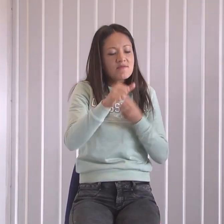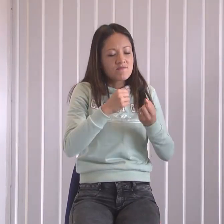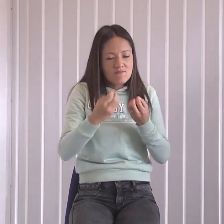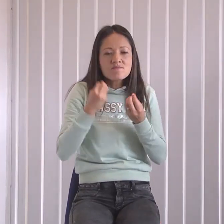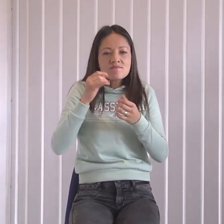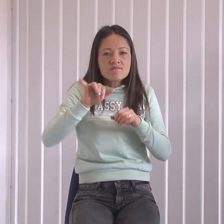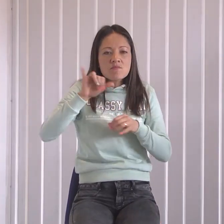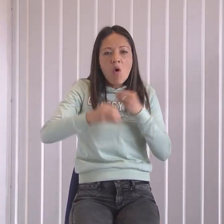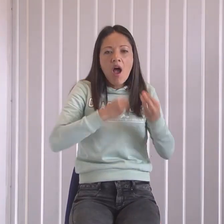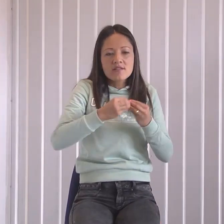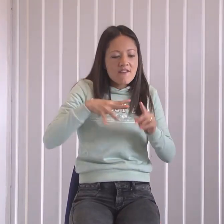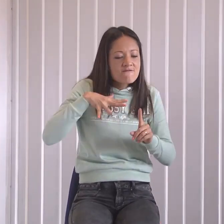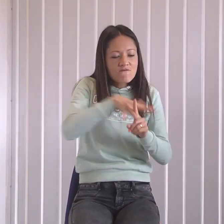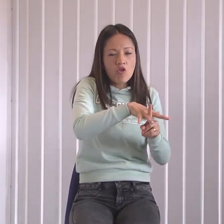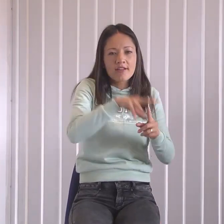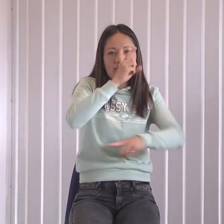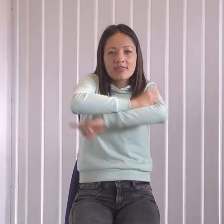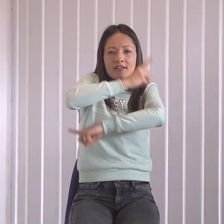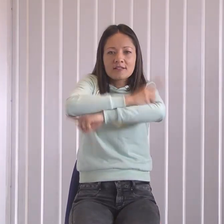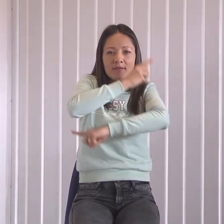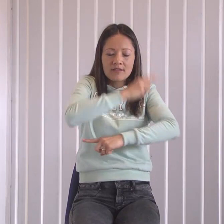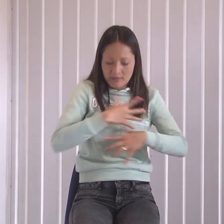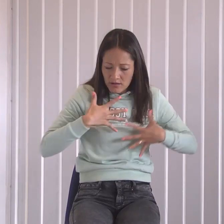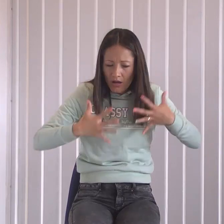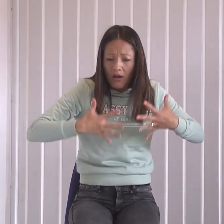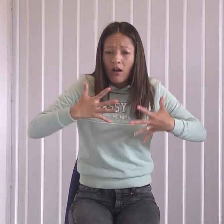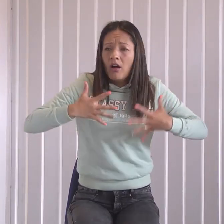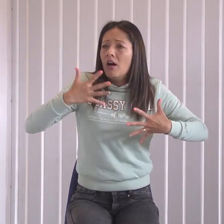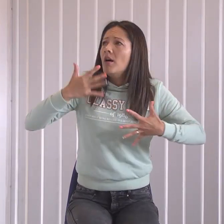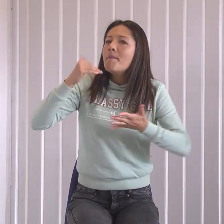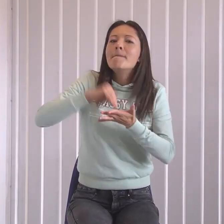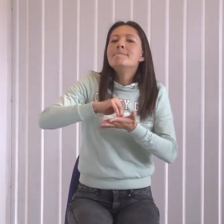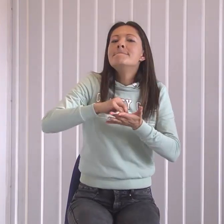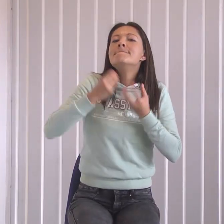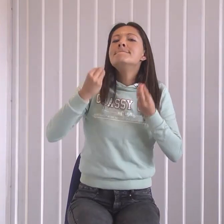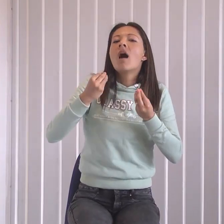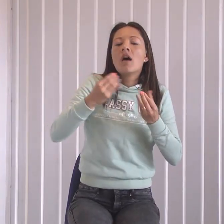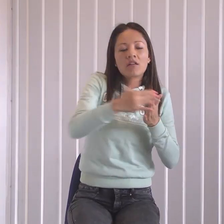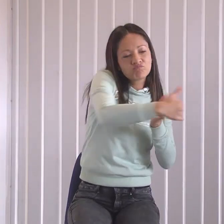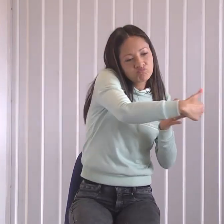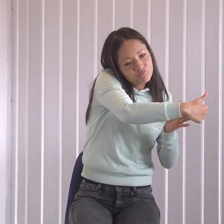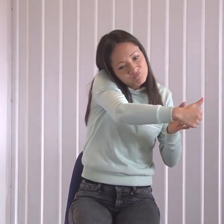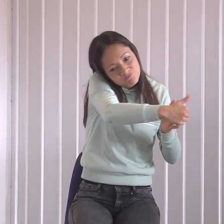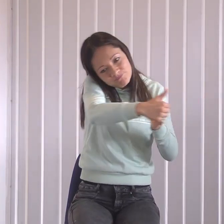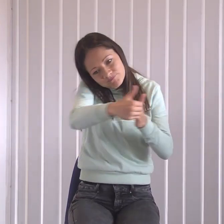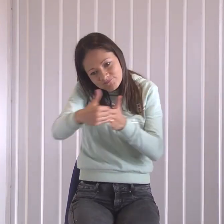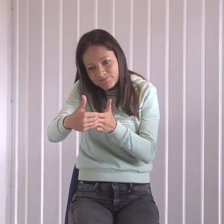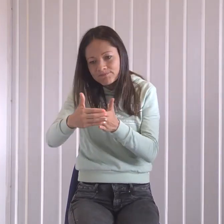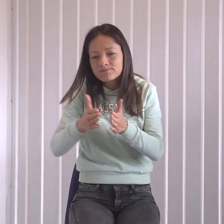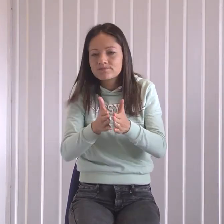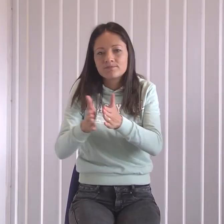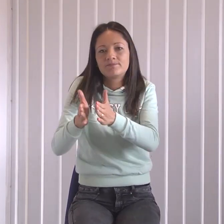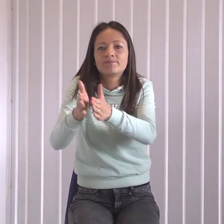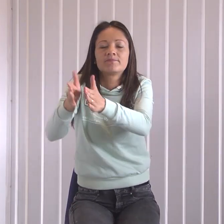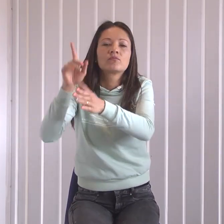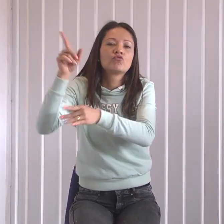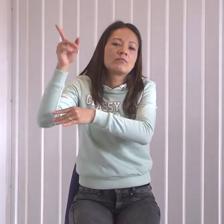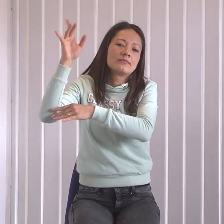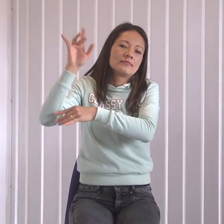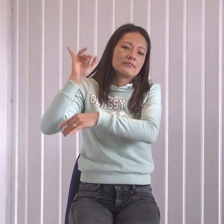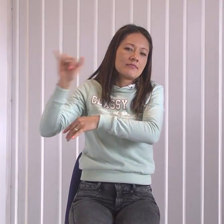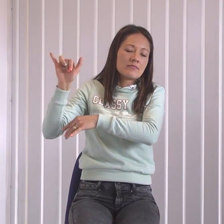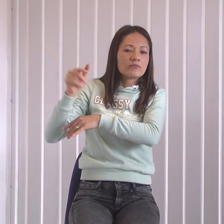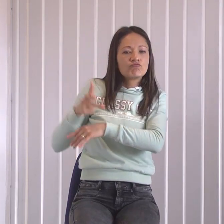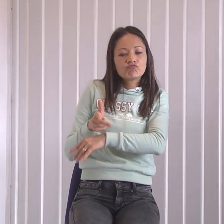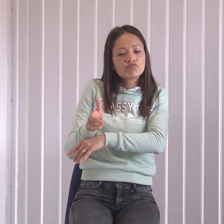hacer. Y nos va a disciplinar para que nosotros volvamos a enderezarnos y volvamos a seguir su camino. Que nosotros